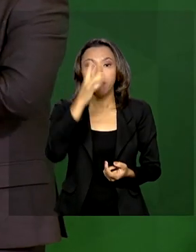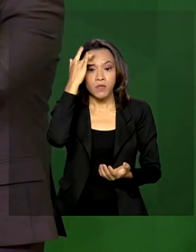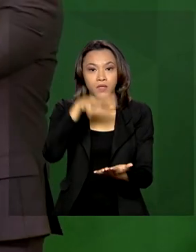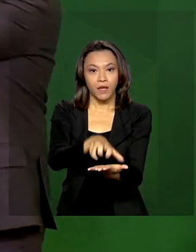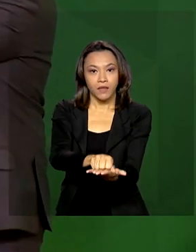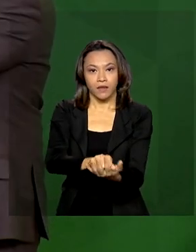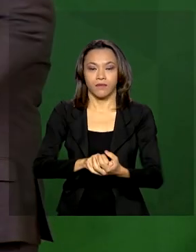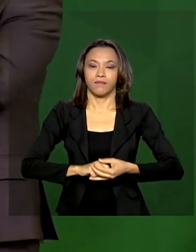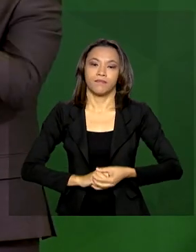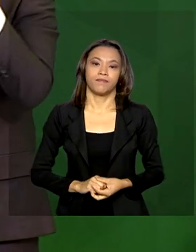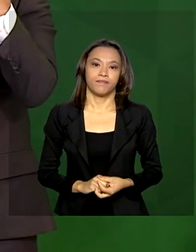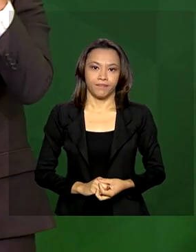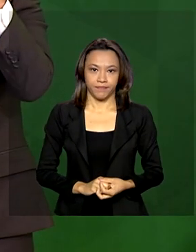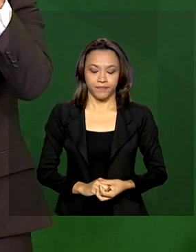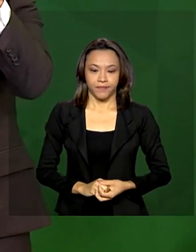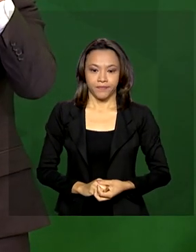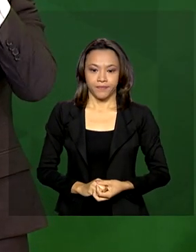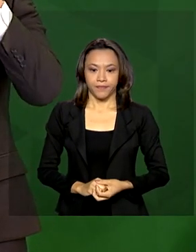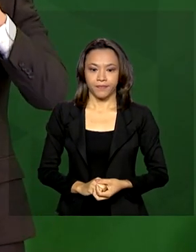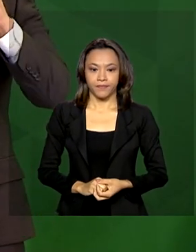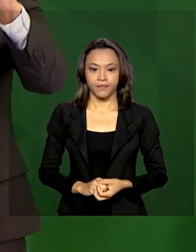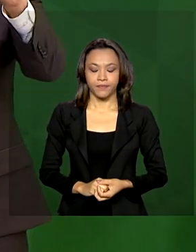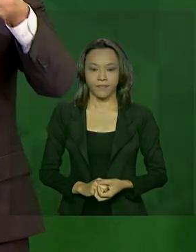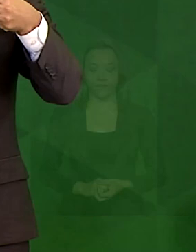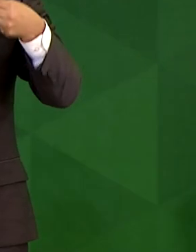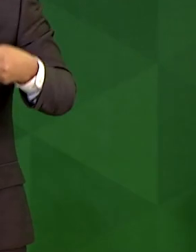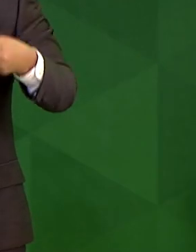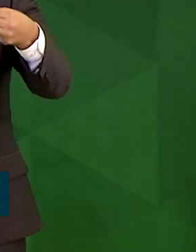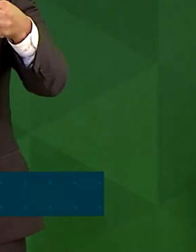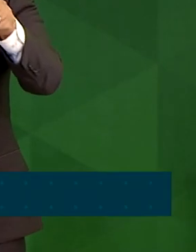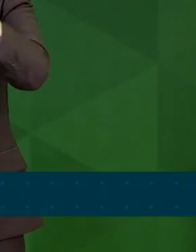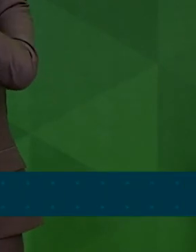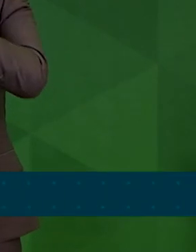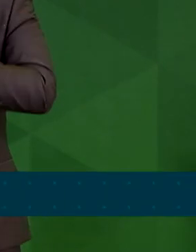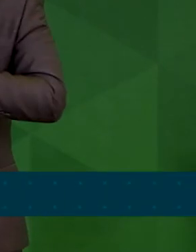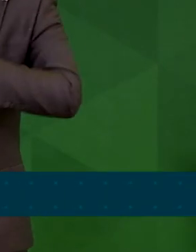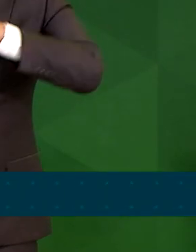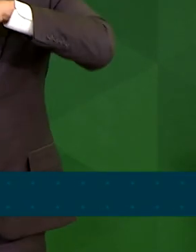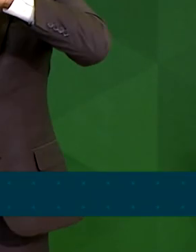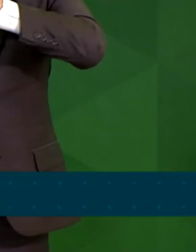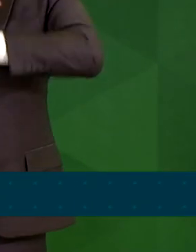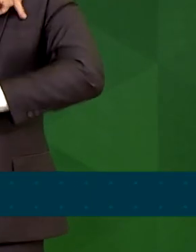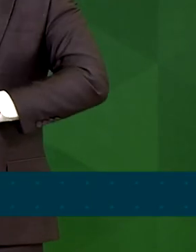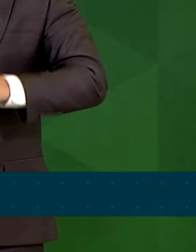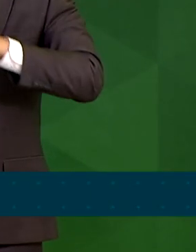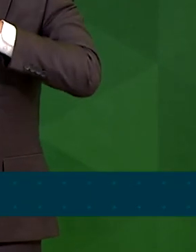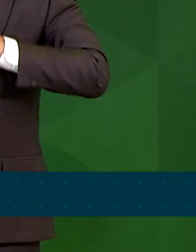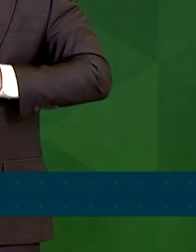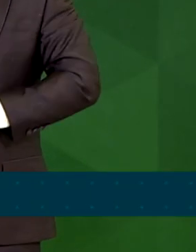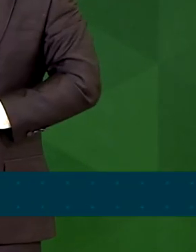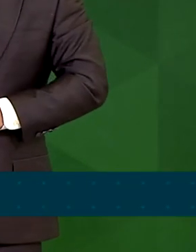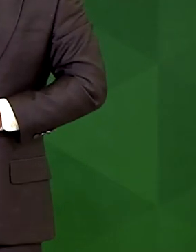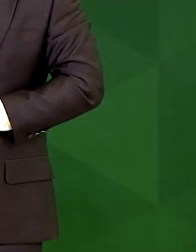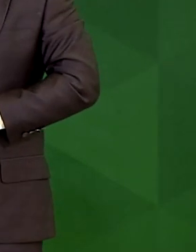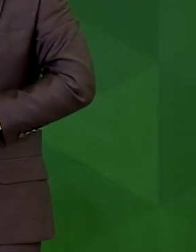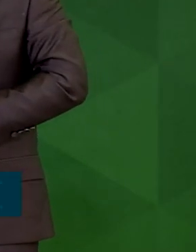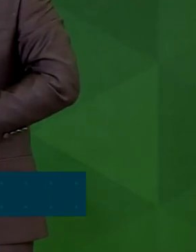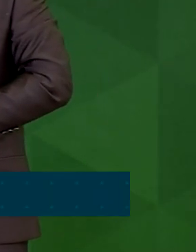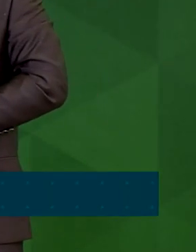Estamos em contato com todos os ministérios e demais entes públicos que pertencem à administração pública federal,